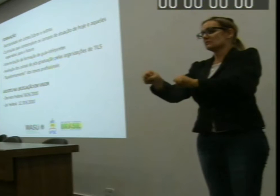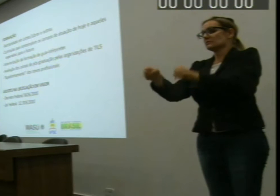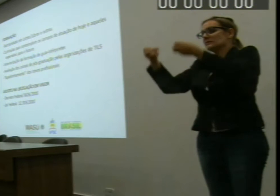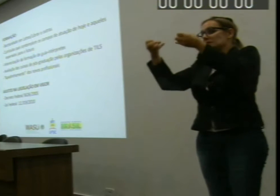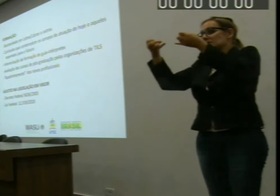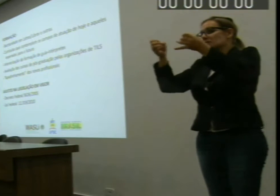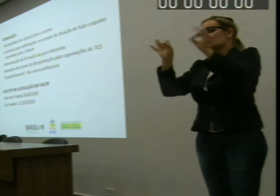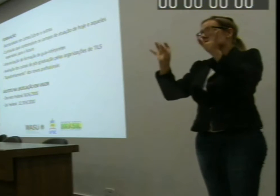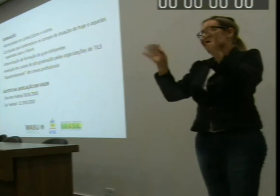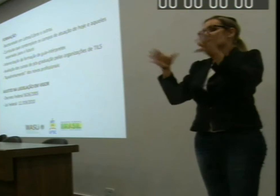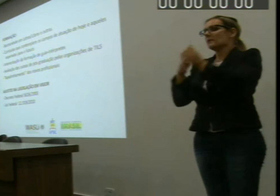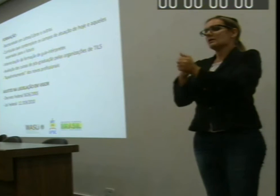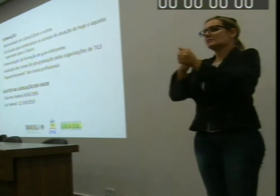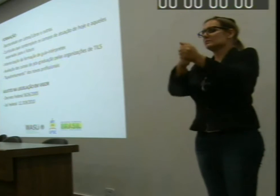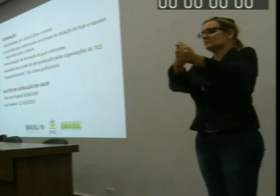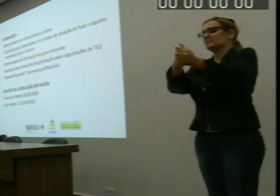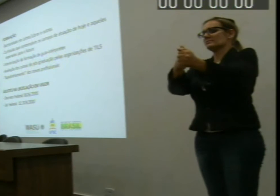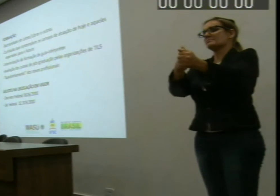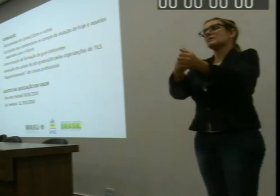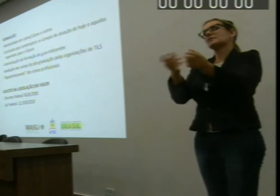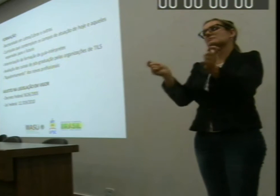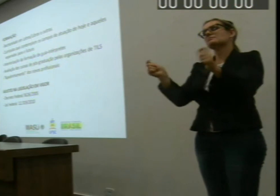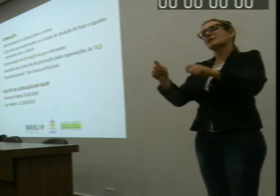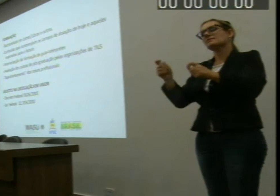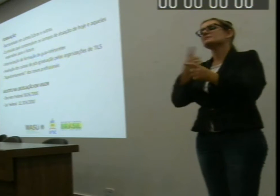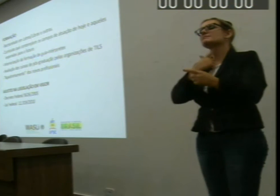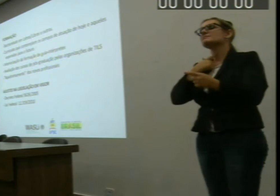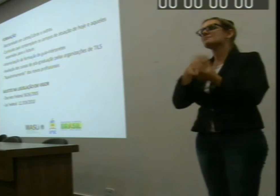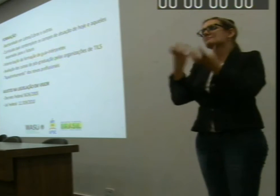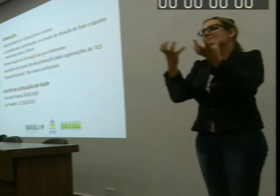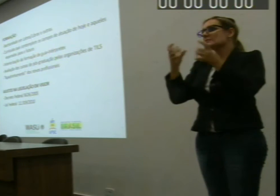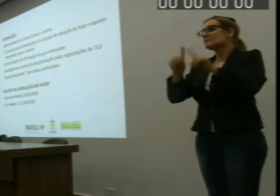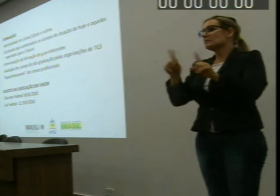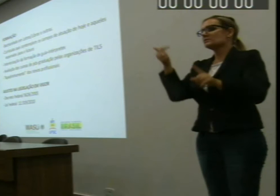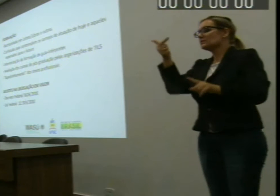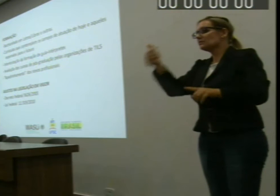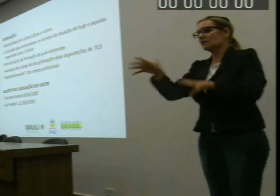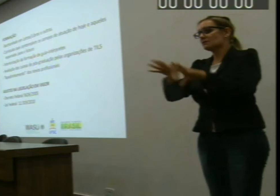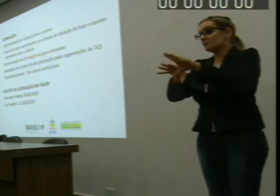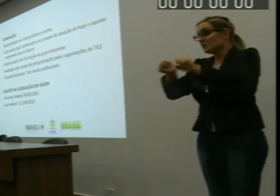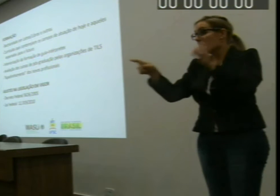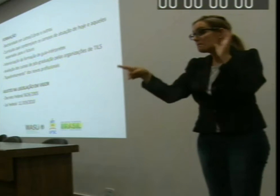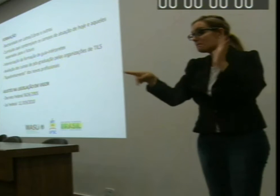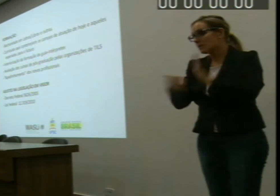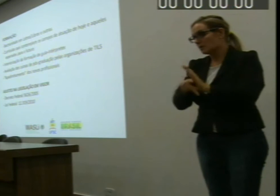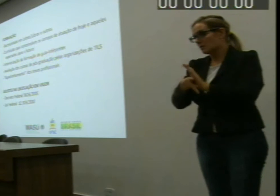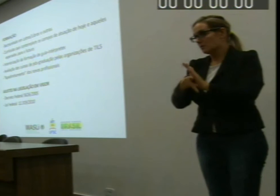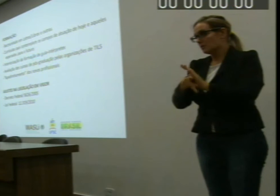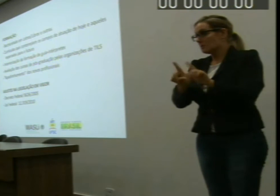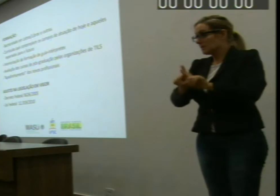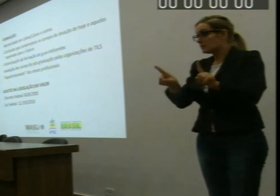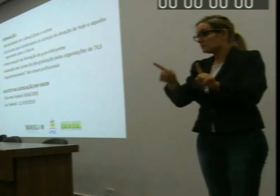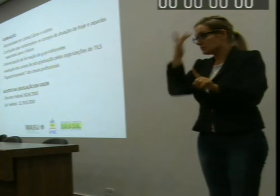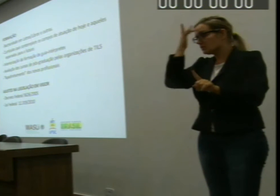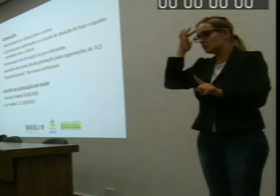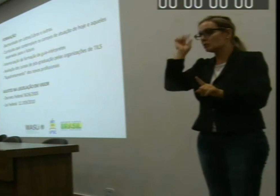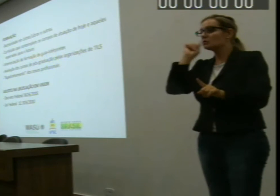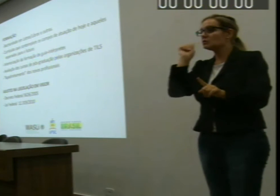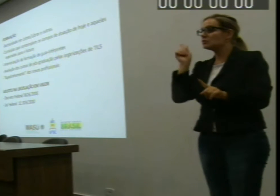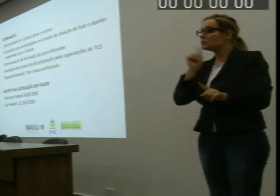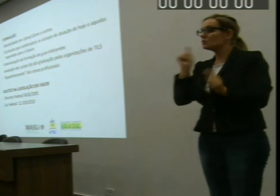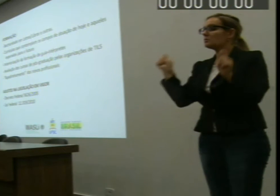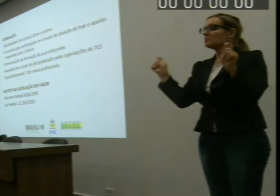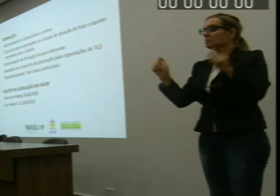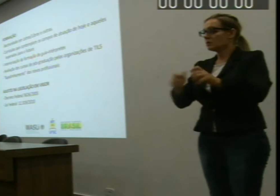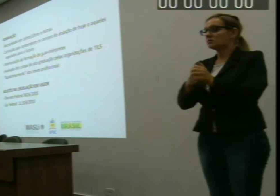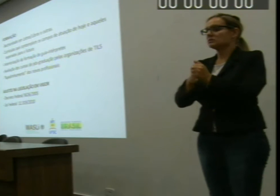nenhum a gente pode até querer mas não tem informação de guias intérpretes e pessoas surdas podem ser ser guias intérpretes viu e os nossos